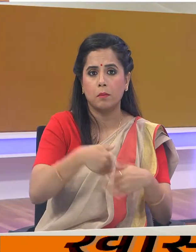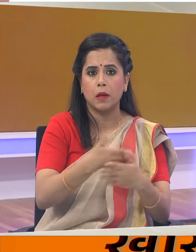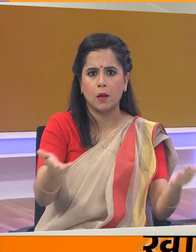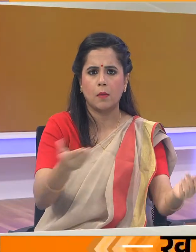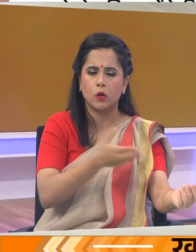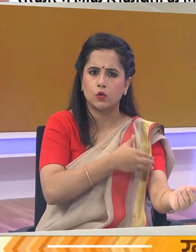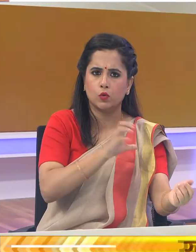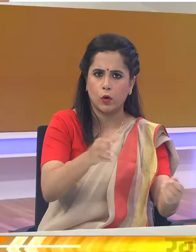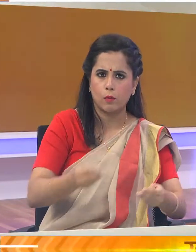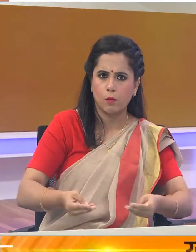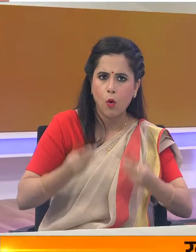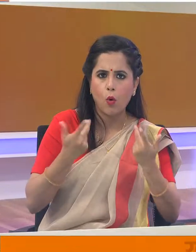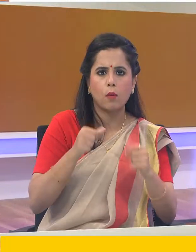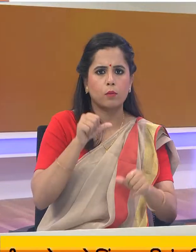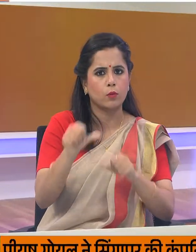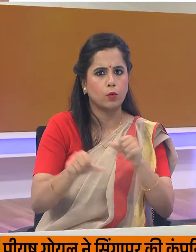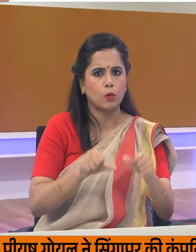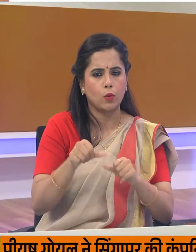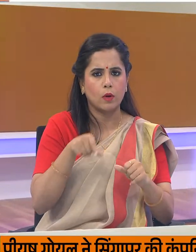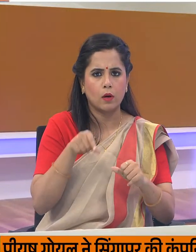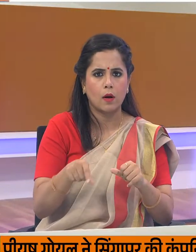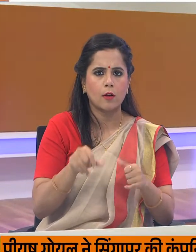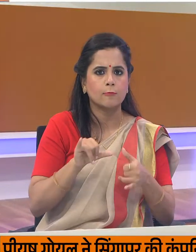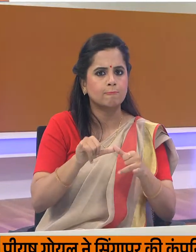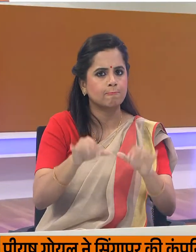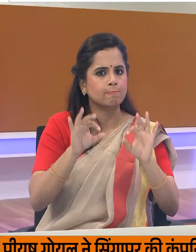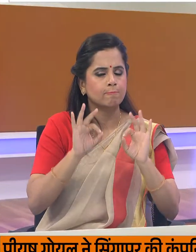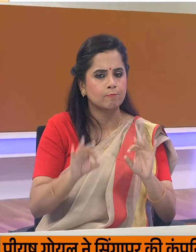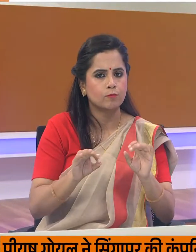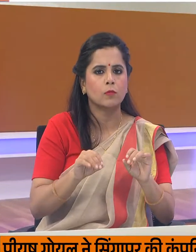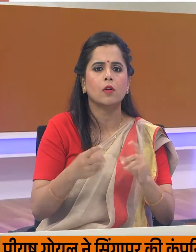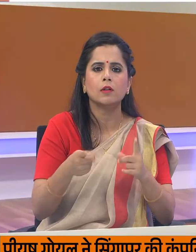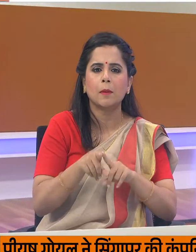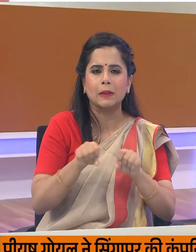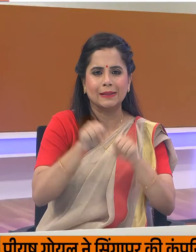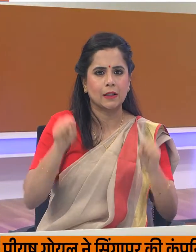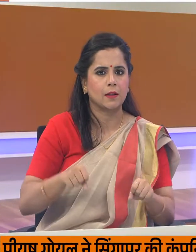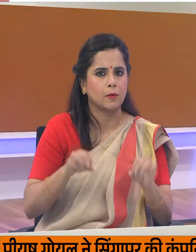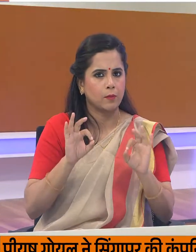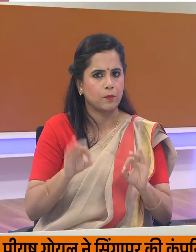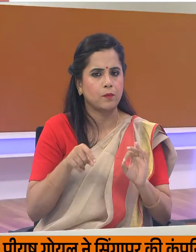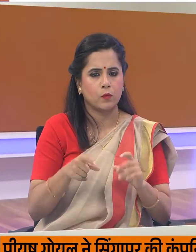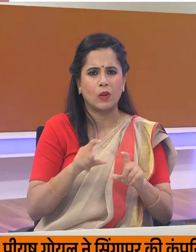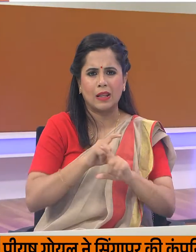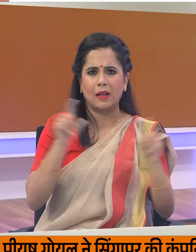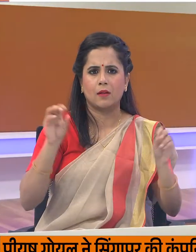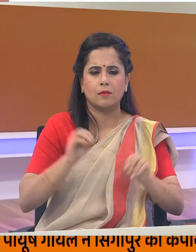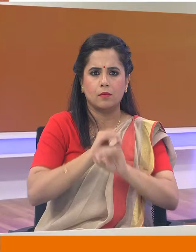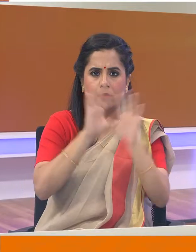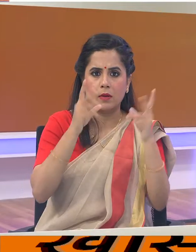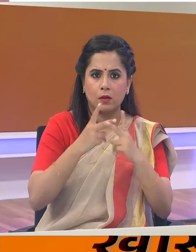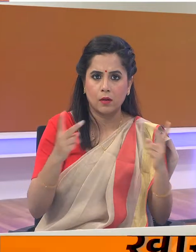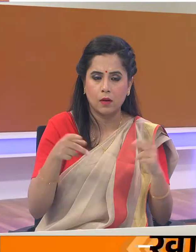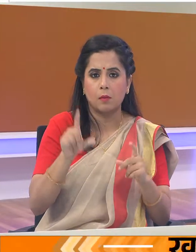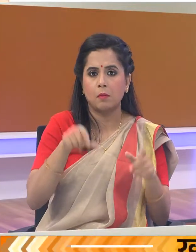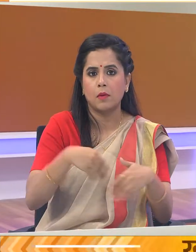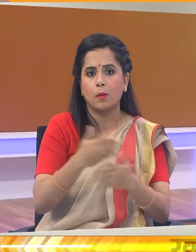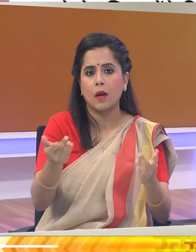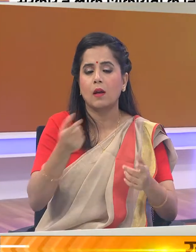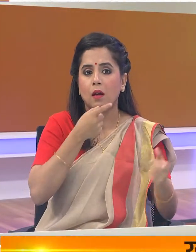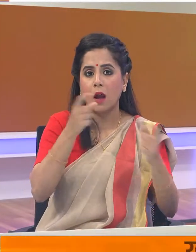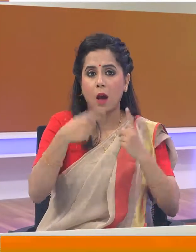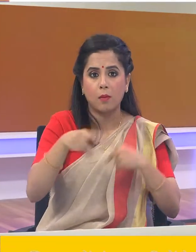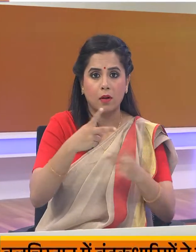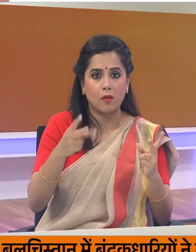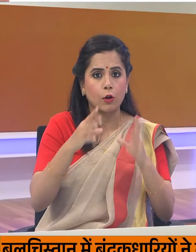को सशक्त बनाने, प्रक्रिया को सुव्यवस्थित करने, उनमें अधिक स्पष्टता लाने और सार्वजनिक